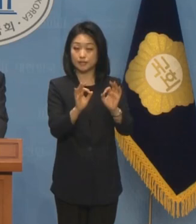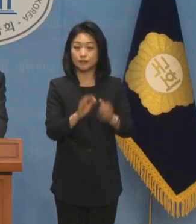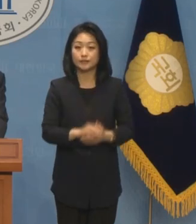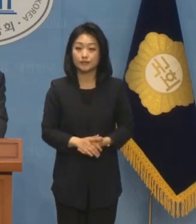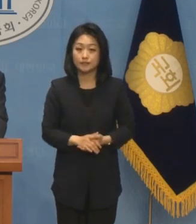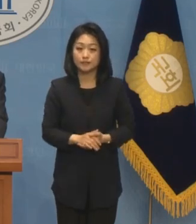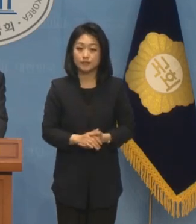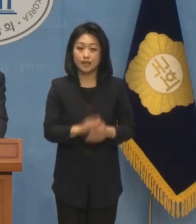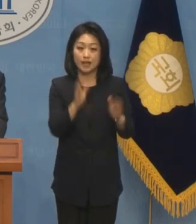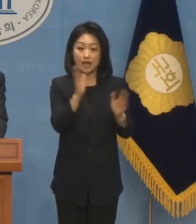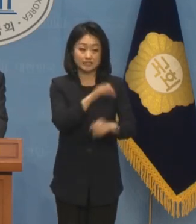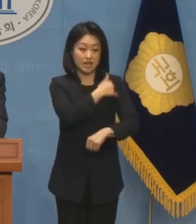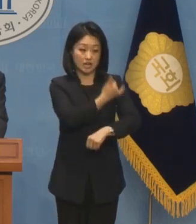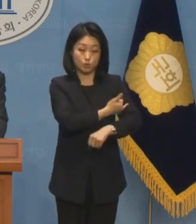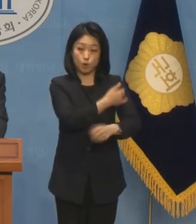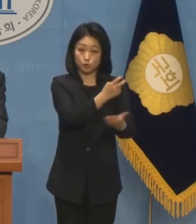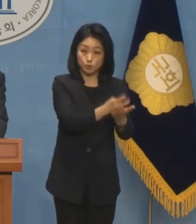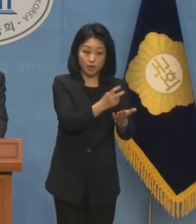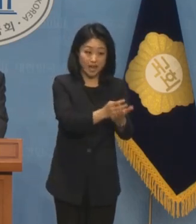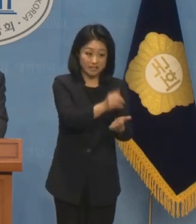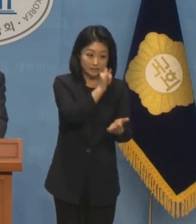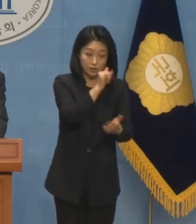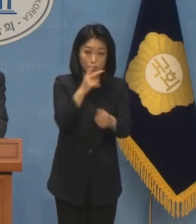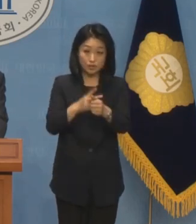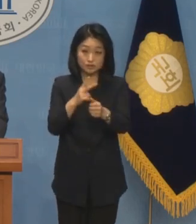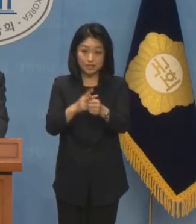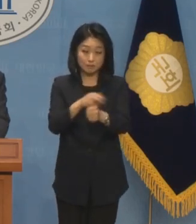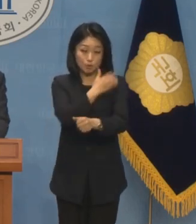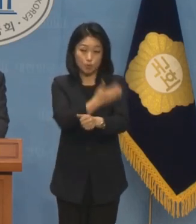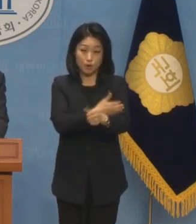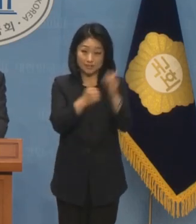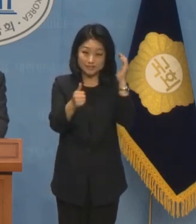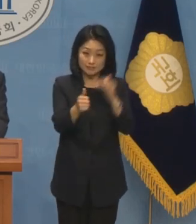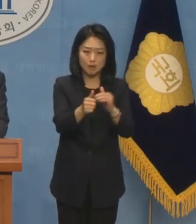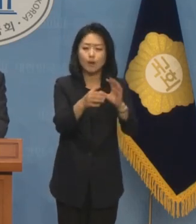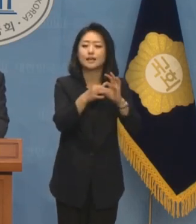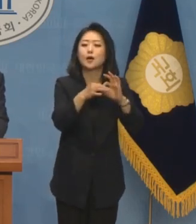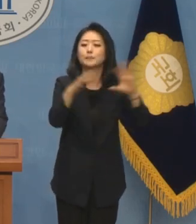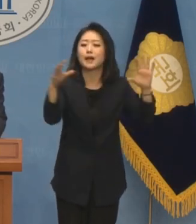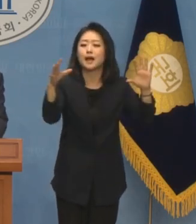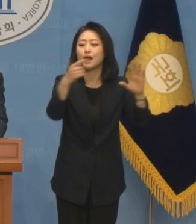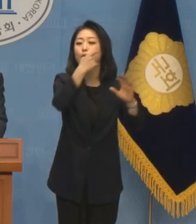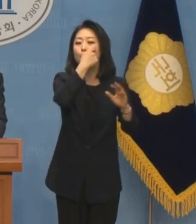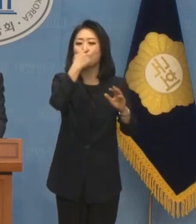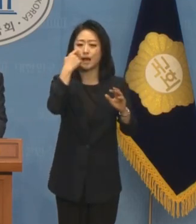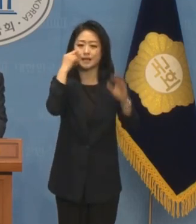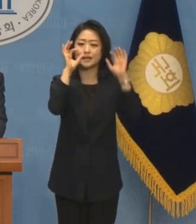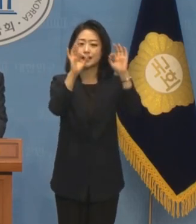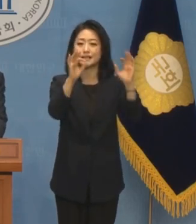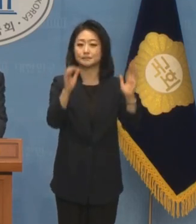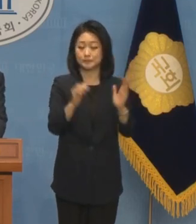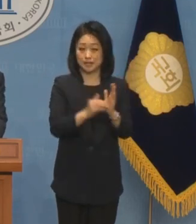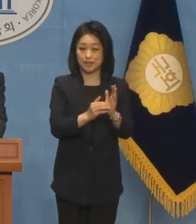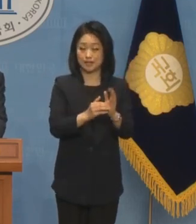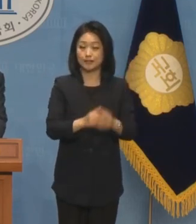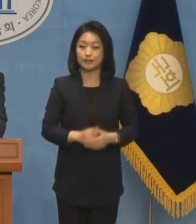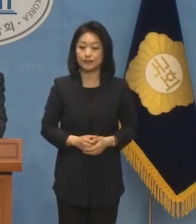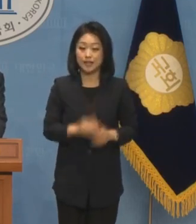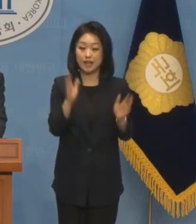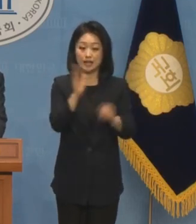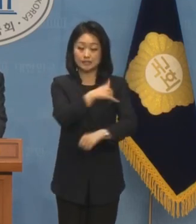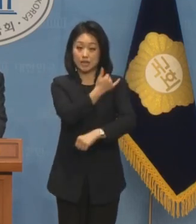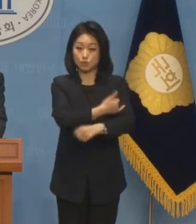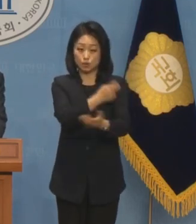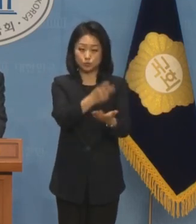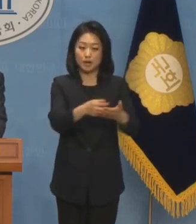따르면 인과 관계는 물론 상관 관계도 확인할 수 없었다라는 것이 결론입니다 이번 학생 인권